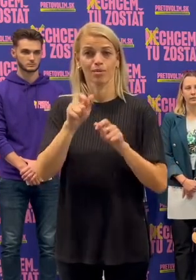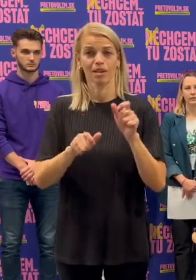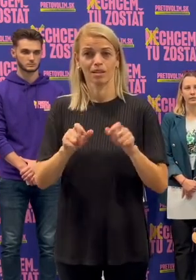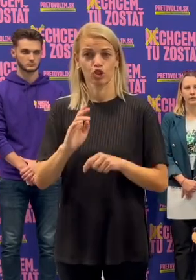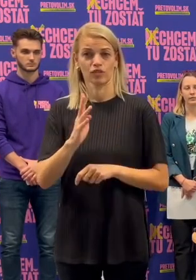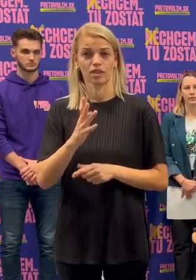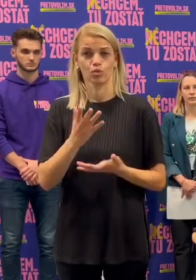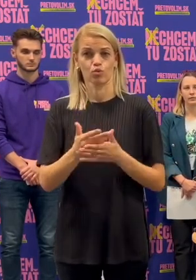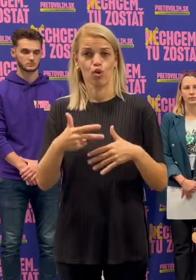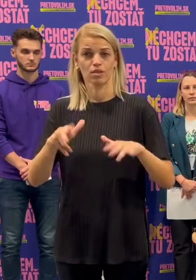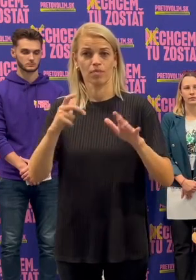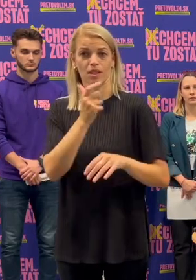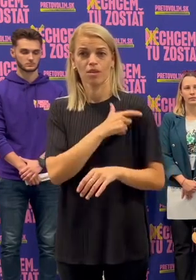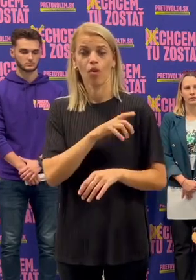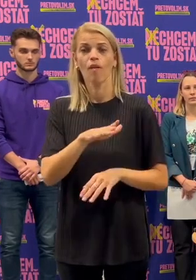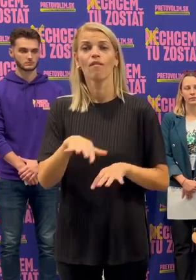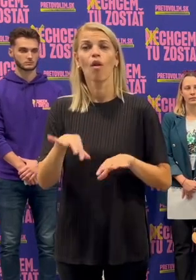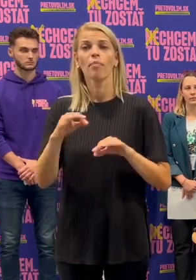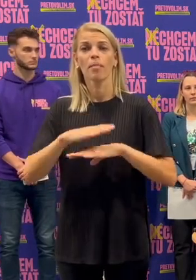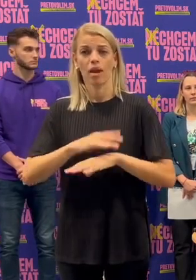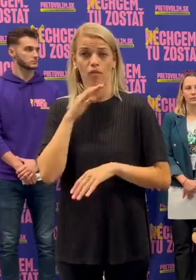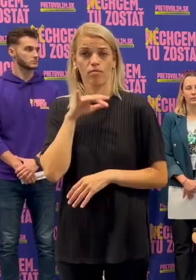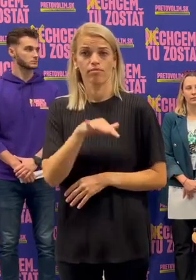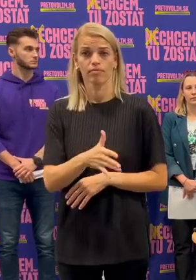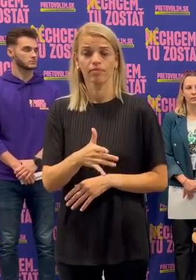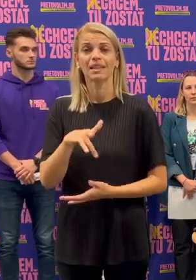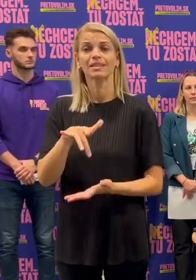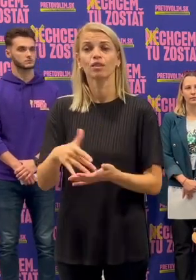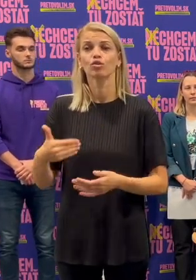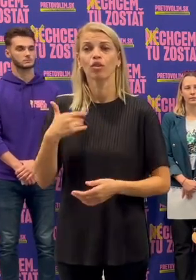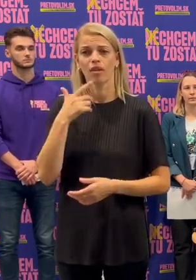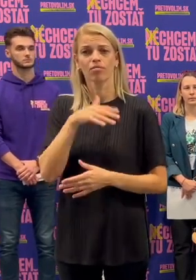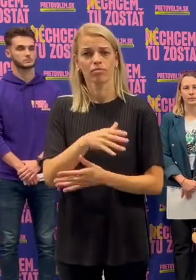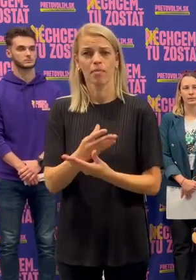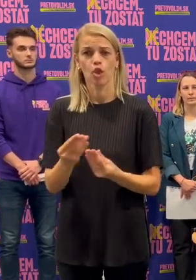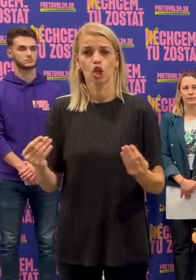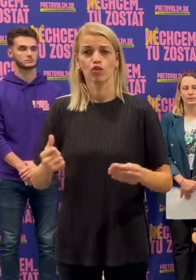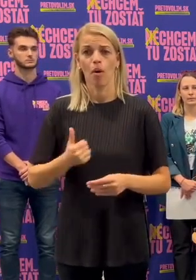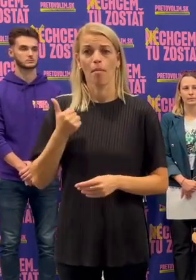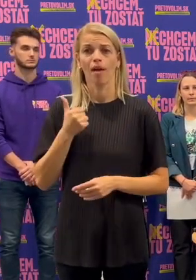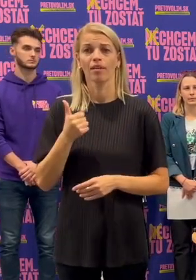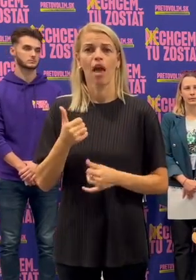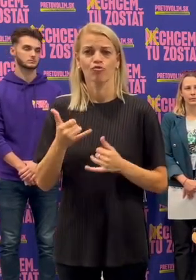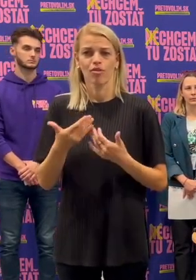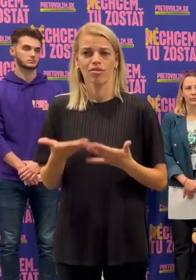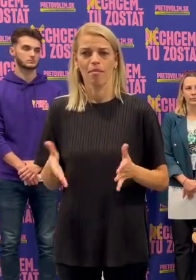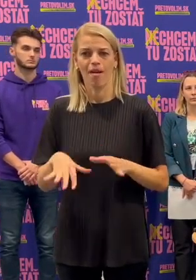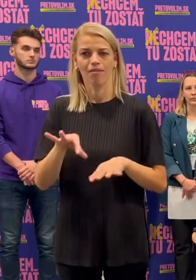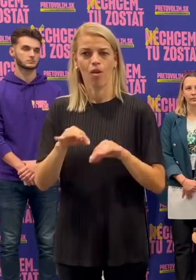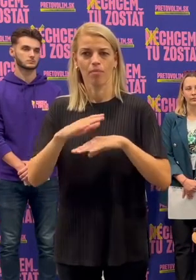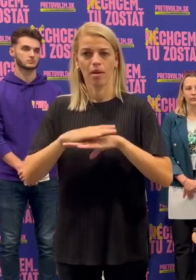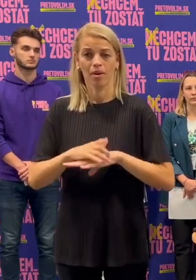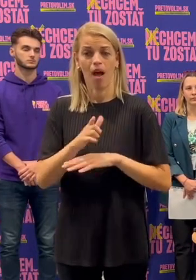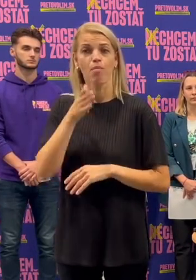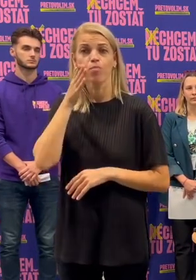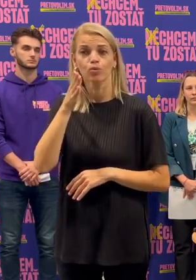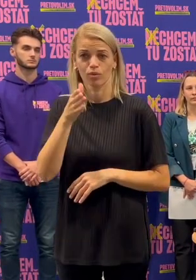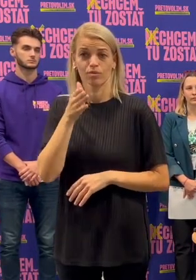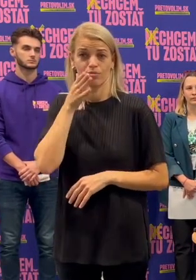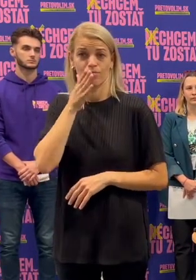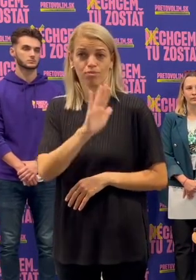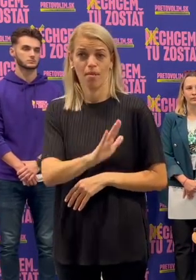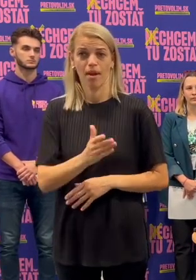majú 18 rokov, majú volebné právo. Medzi stredoškolákmi sa však nachádza aj množstvo mladých, ktorí to volebné právo ešte nemajú. No, v budúcnosti ho budú